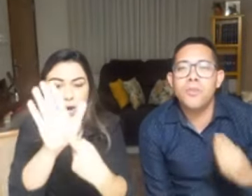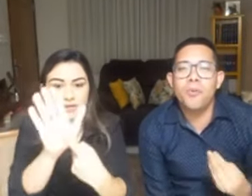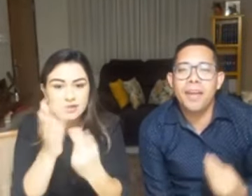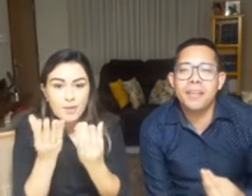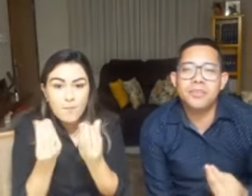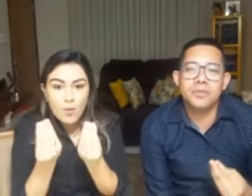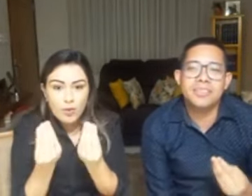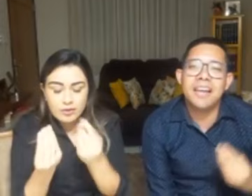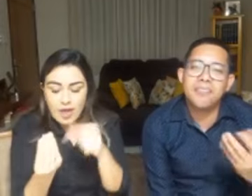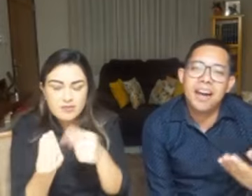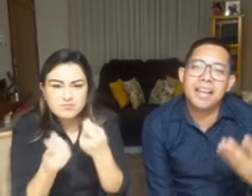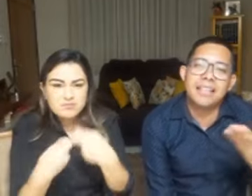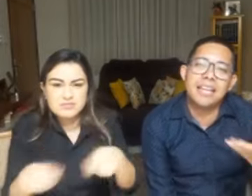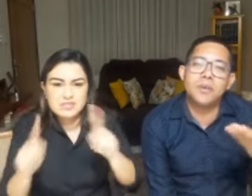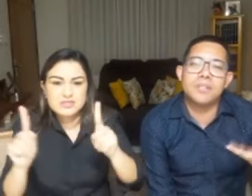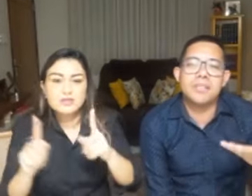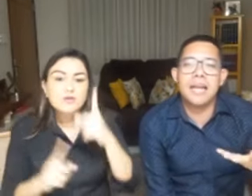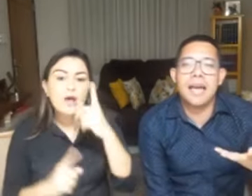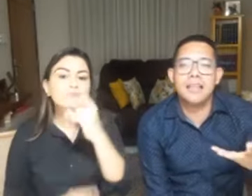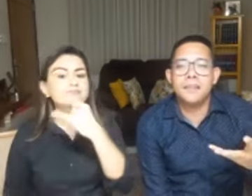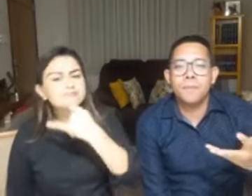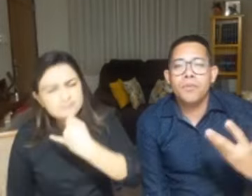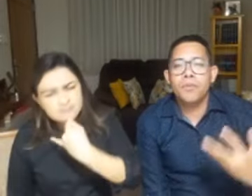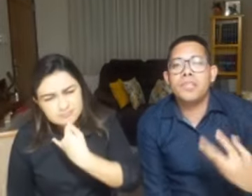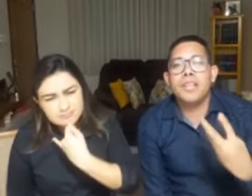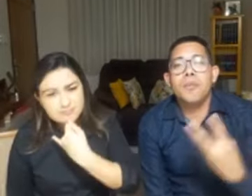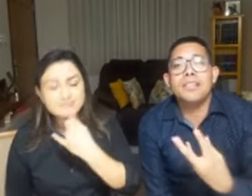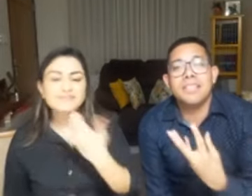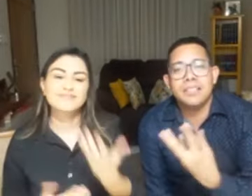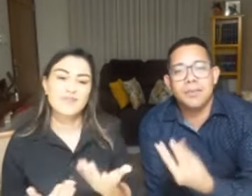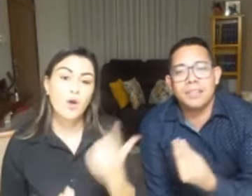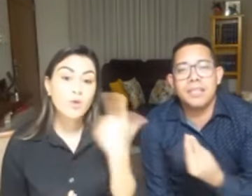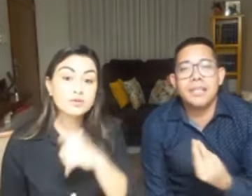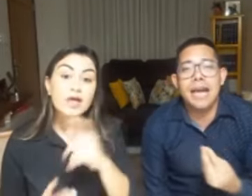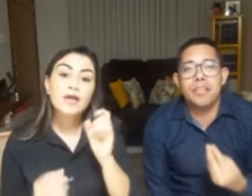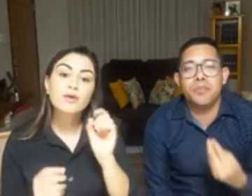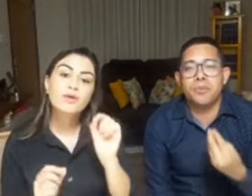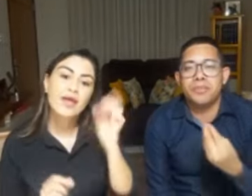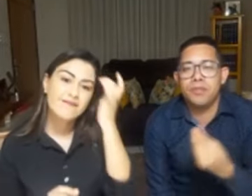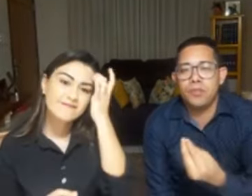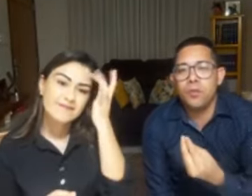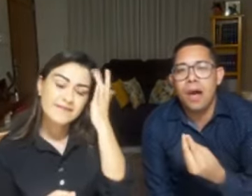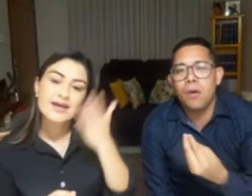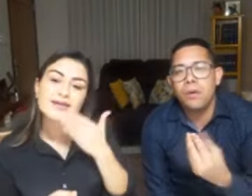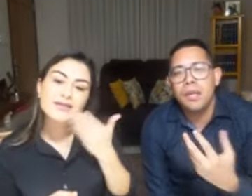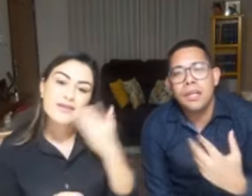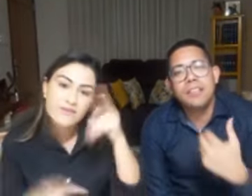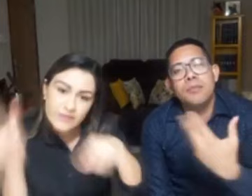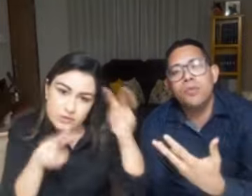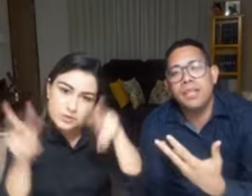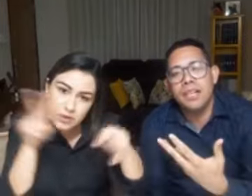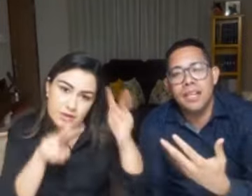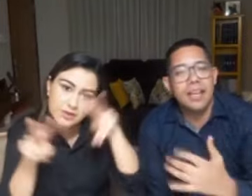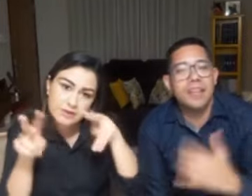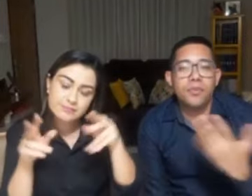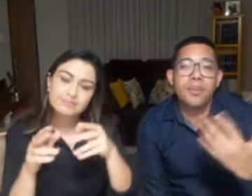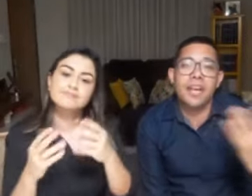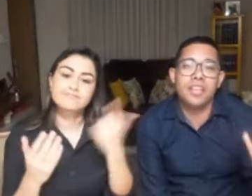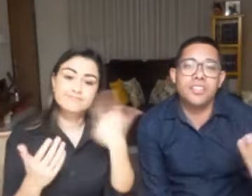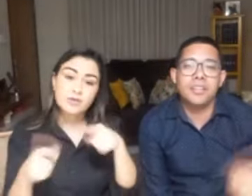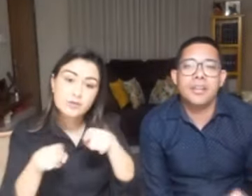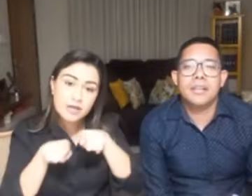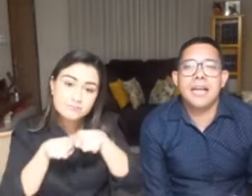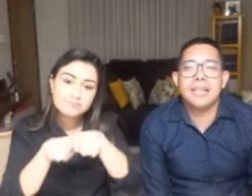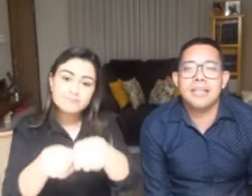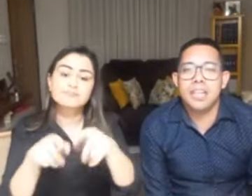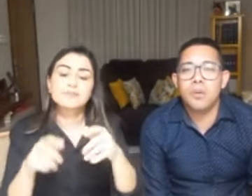muitos momentos, na fala da língua de sinais, você tem uma certa facilidade por ser visual e simultânea, né?